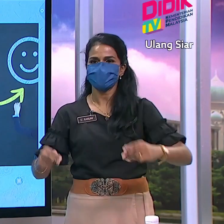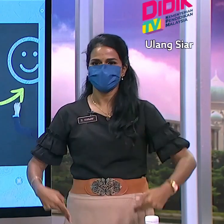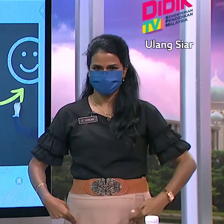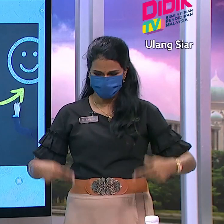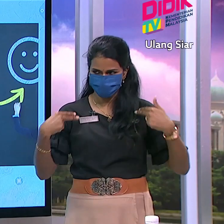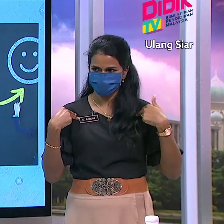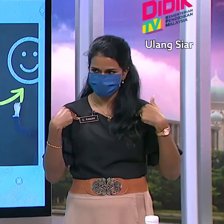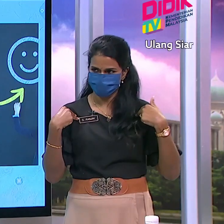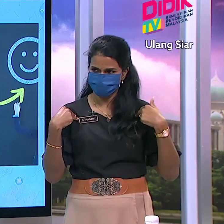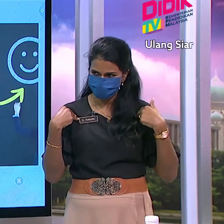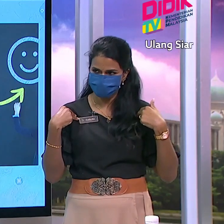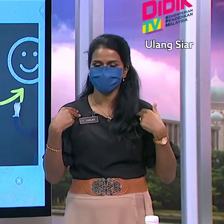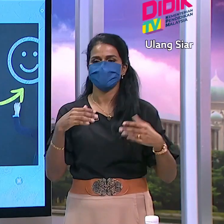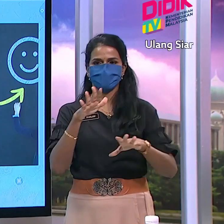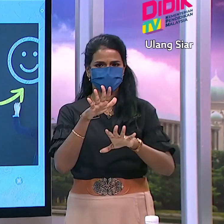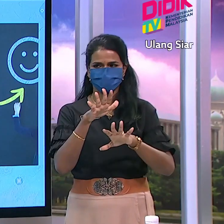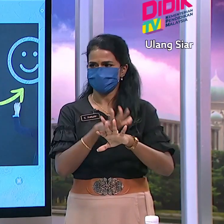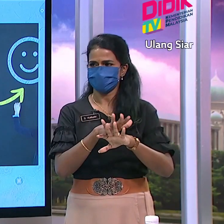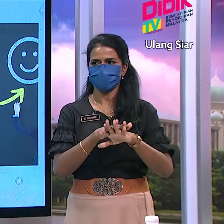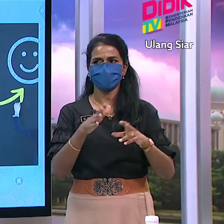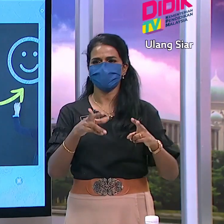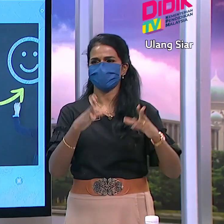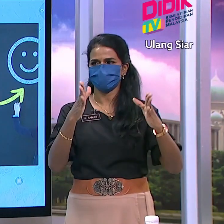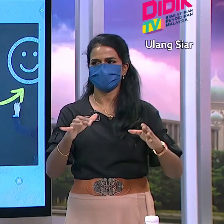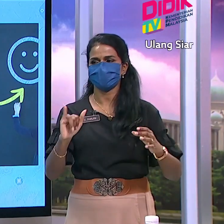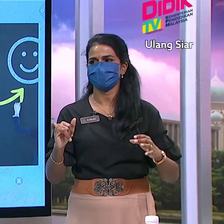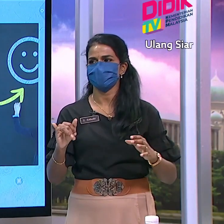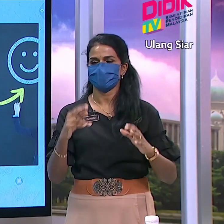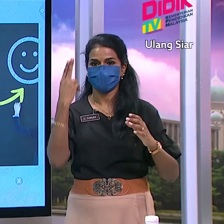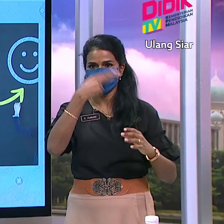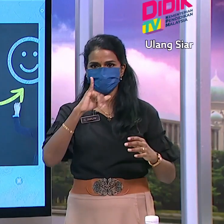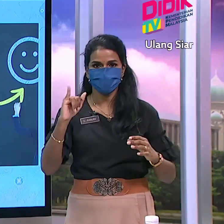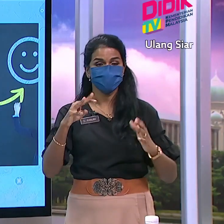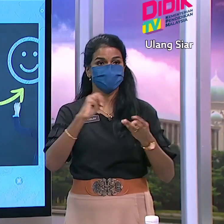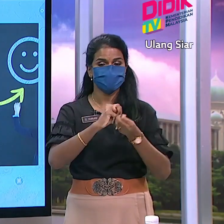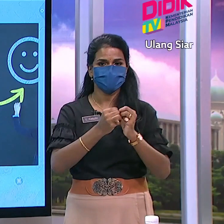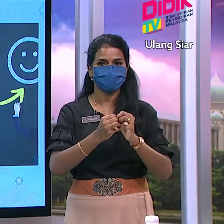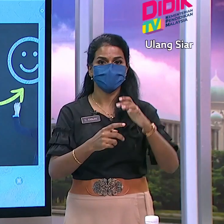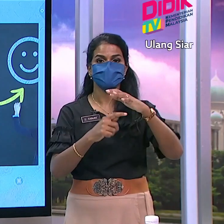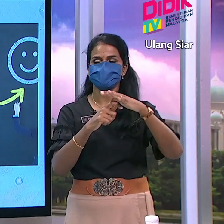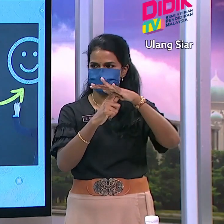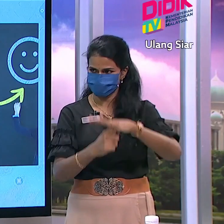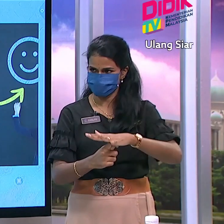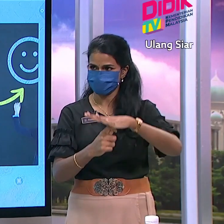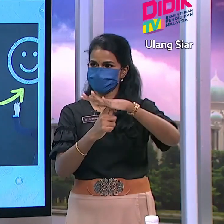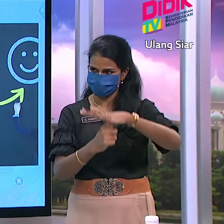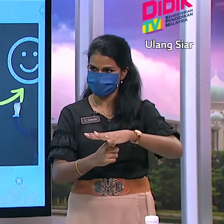Tekanan hidup. Hidup. Yes. Okay. Ramai orang yang hadapi masalah stres, tekanan